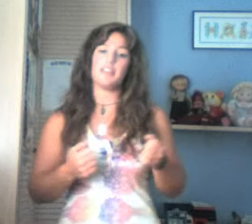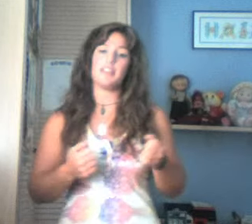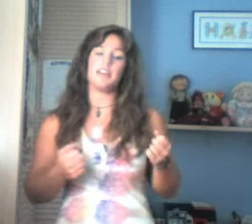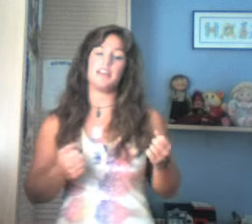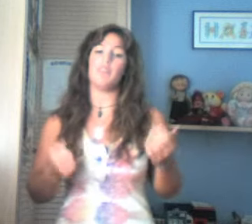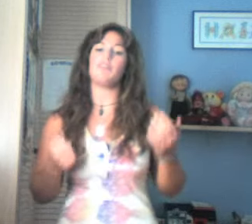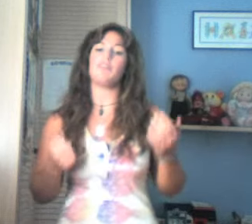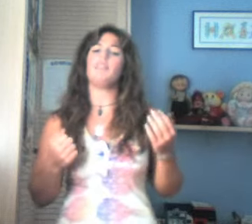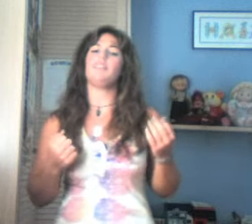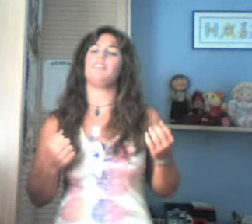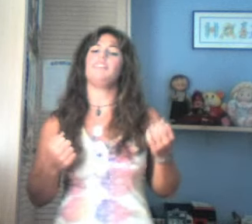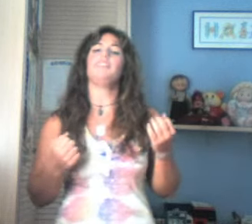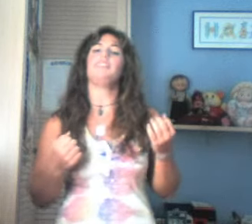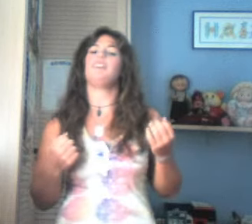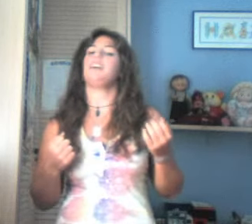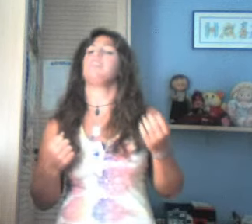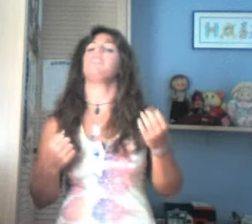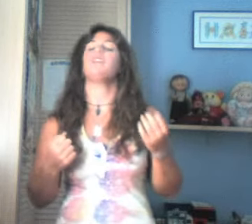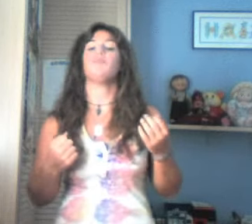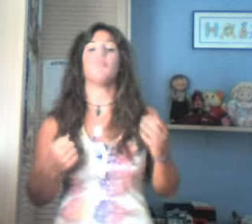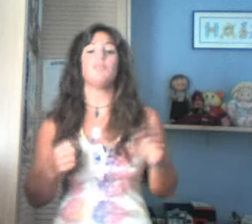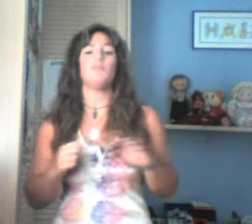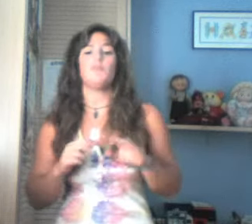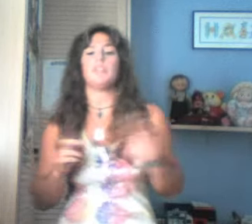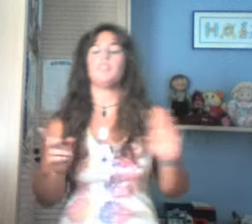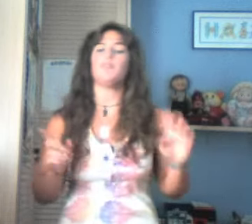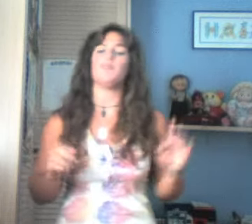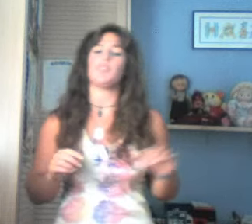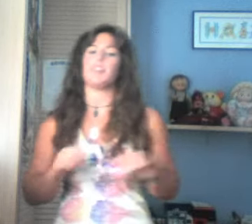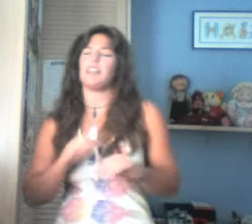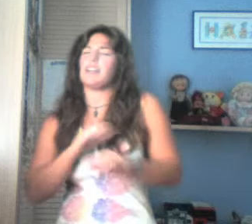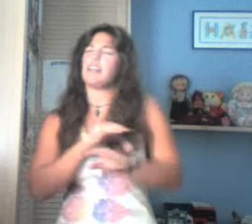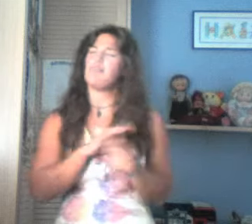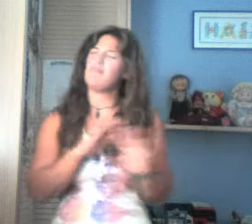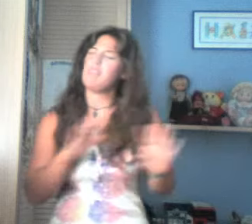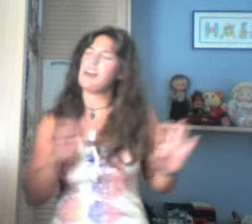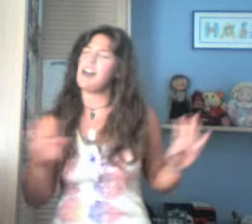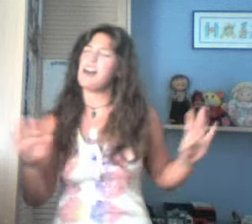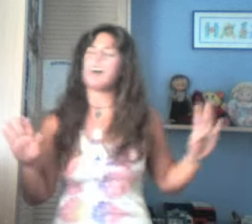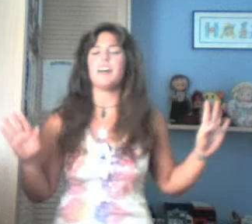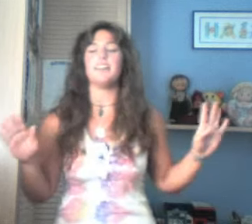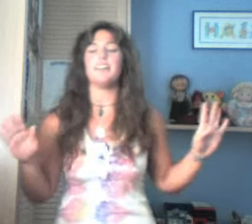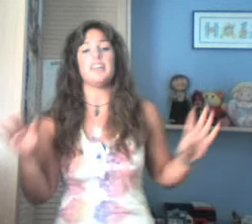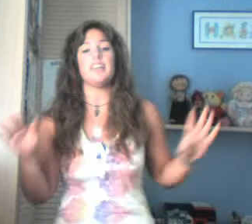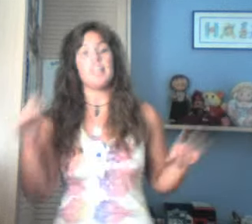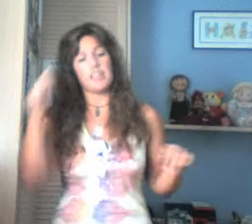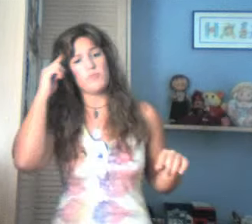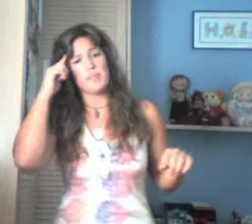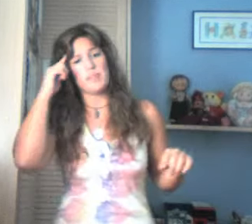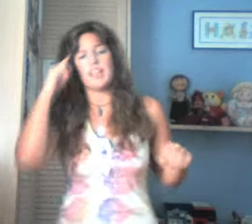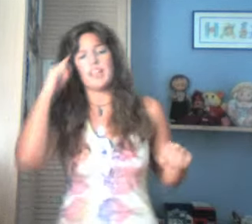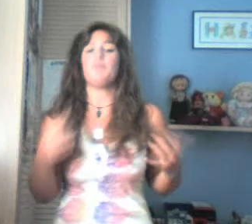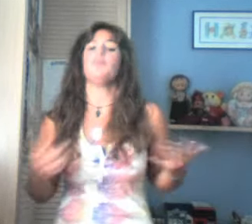olvidar. Aunque lo intentes, fueron momentos que jamás de tu mente